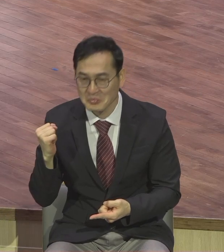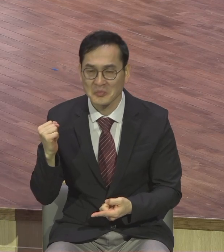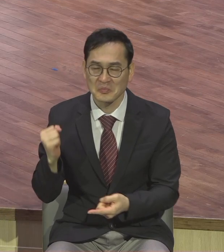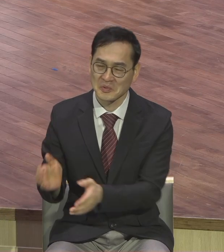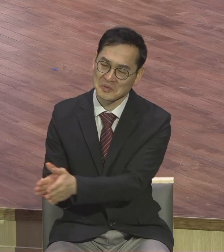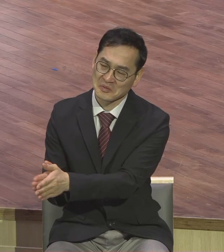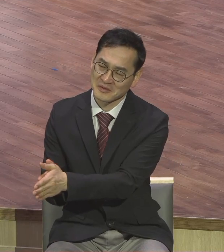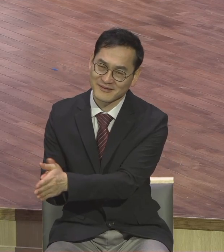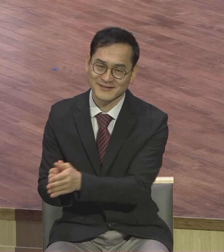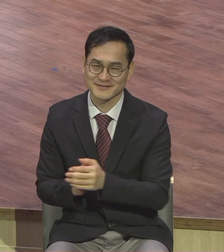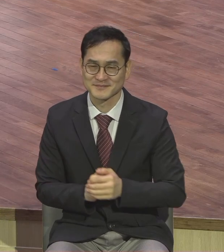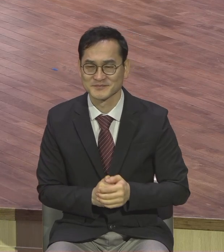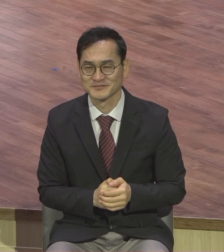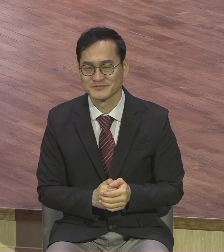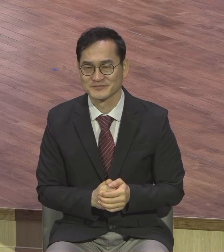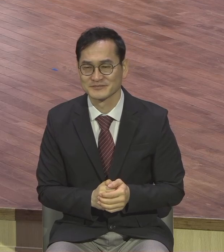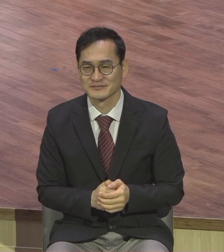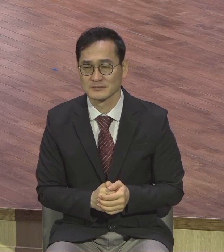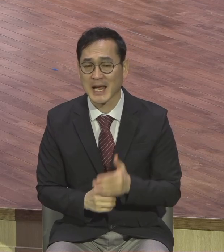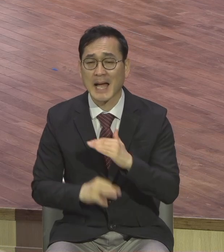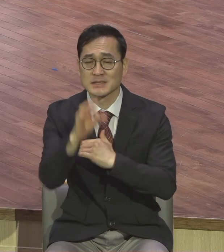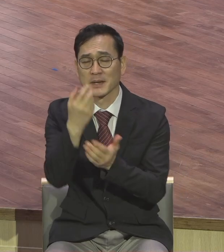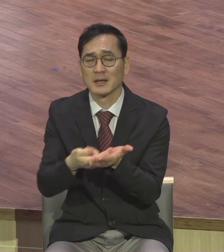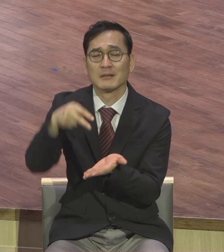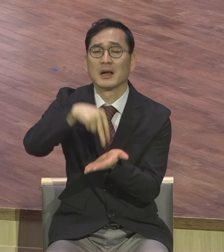그 아침 일어나면서 뭐 하고 일어날 거예요?